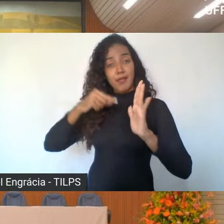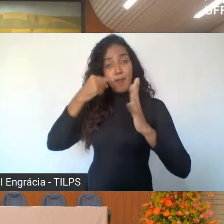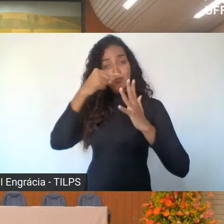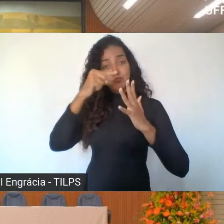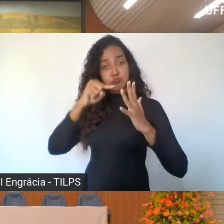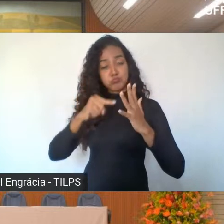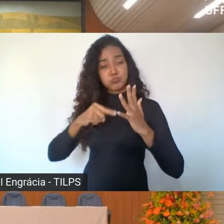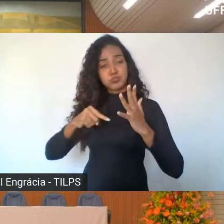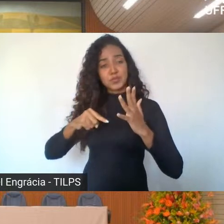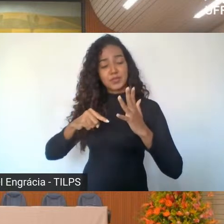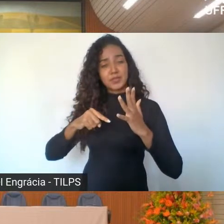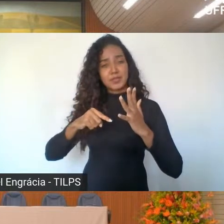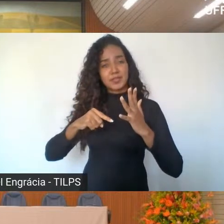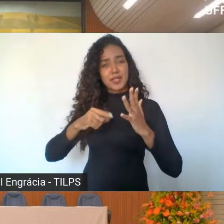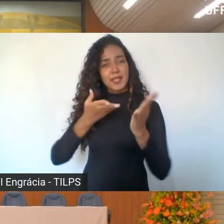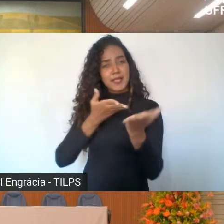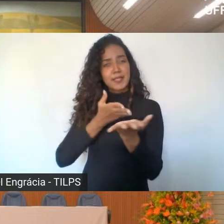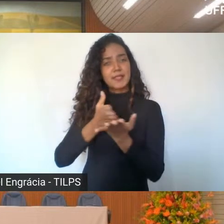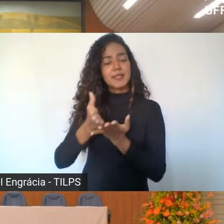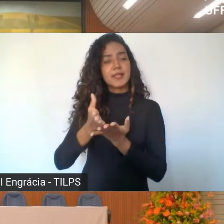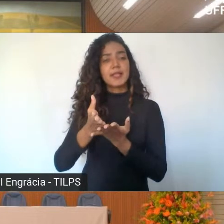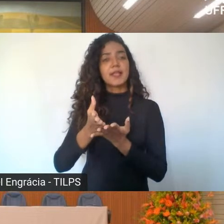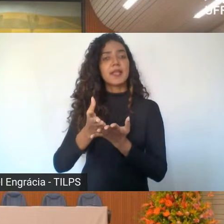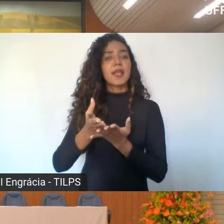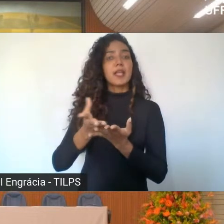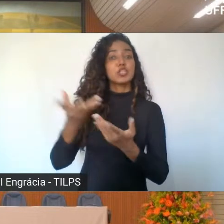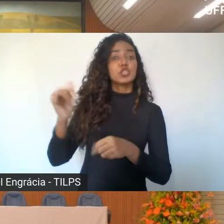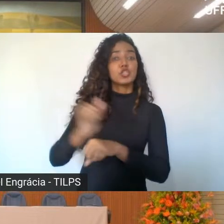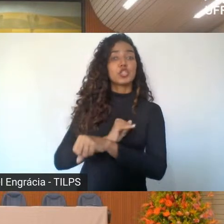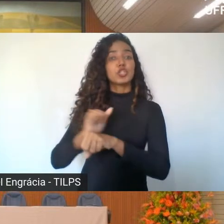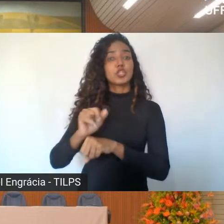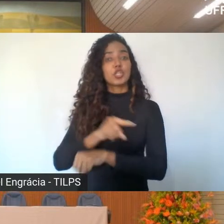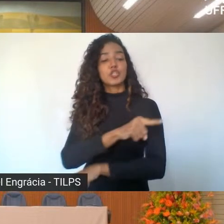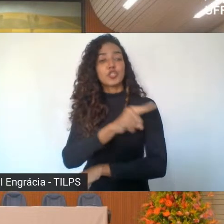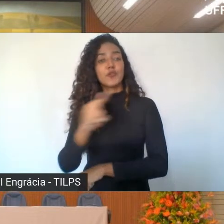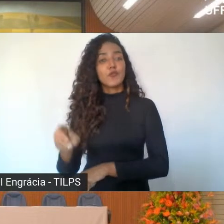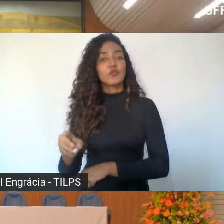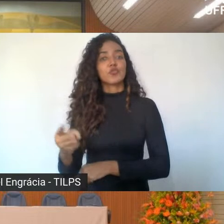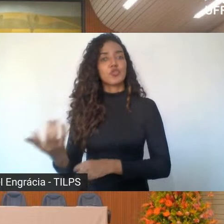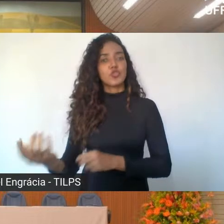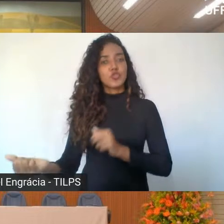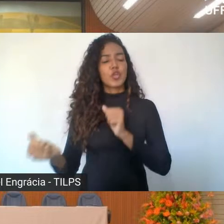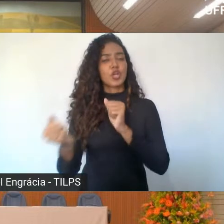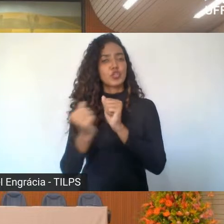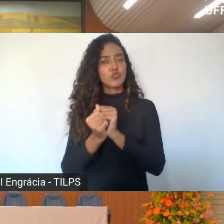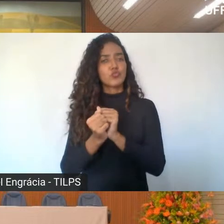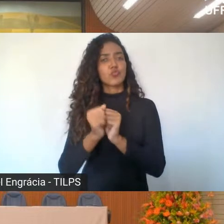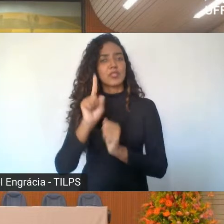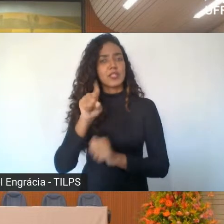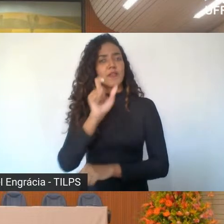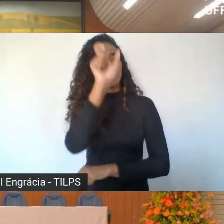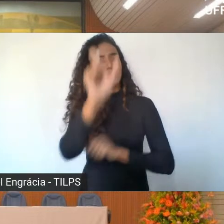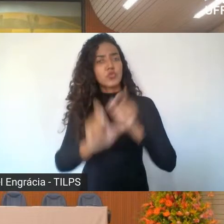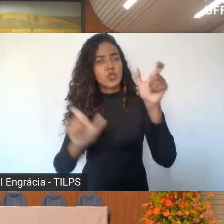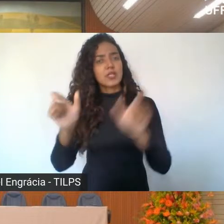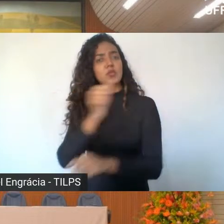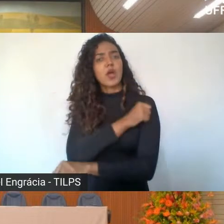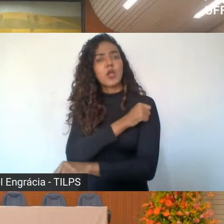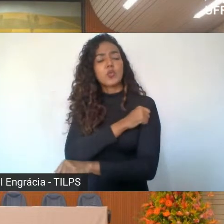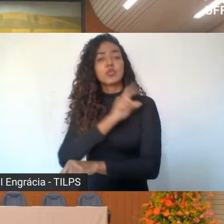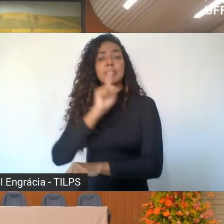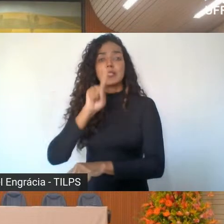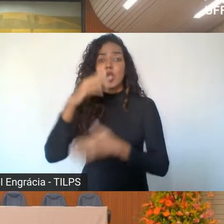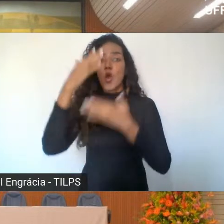sim, vocês são nossos estudantes, e sim, muito obrigada por escolher a UFRPE e por continuar conosco.